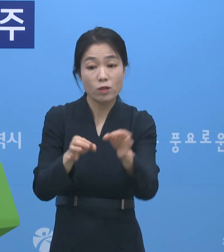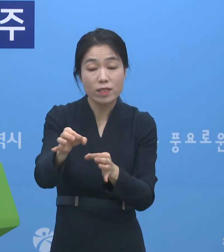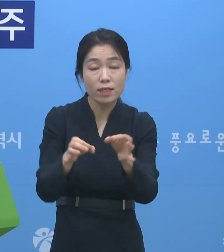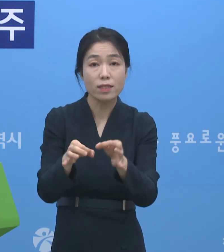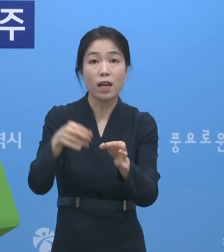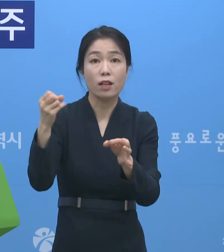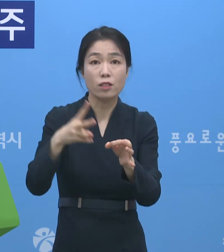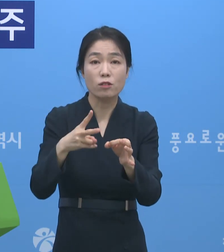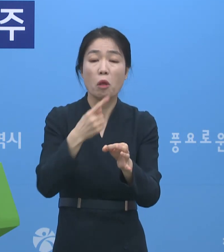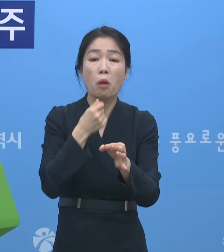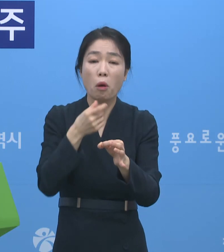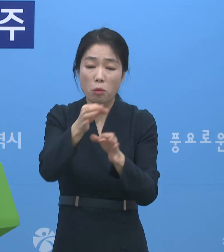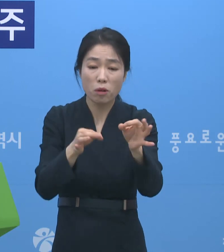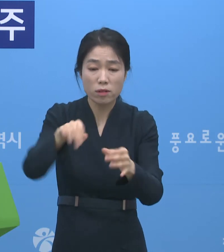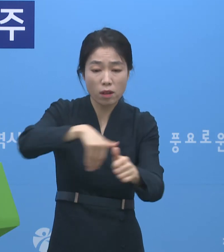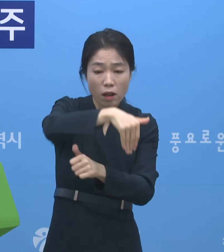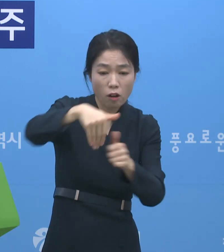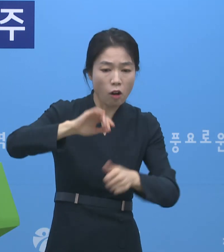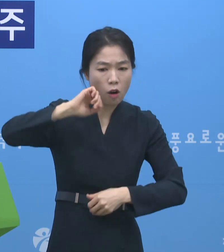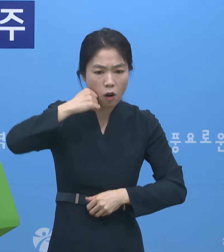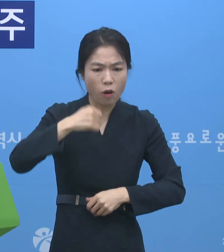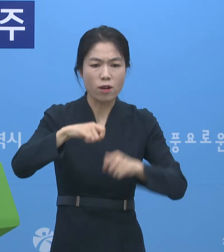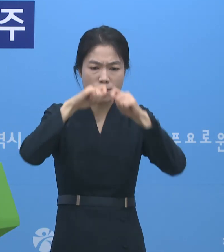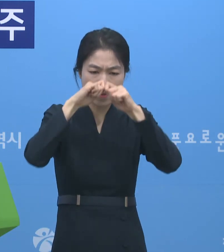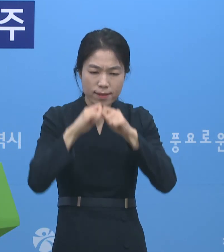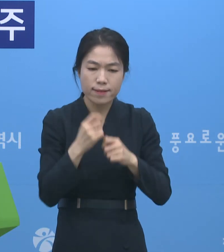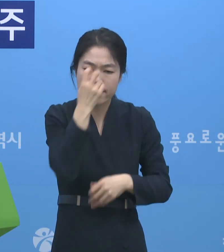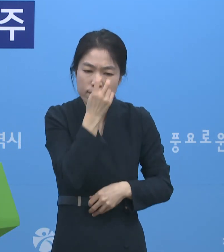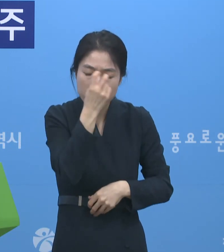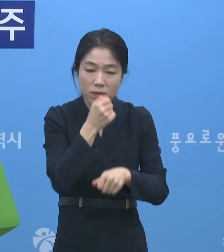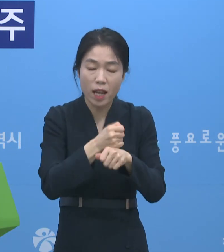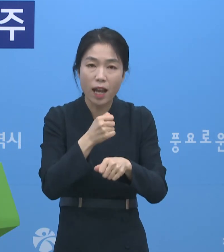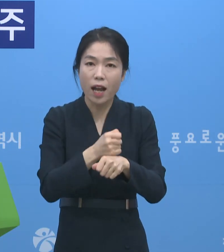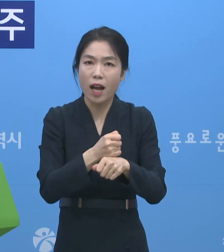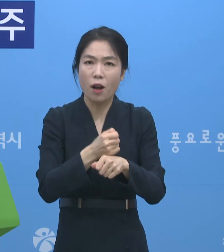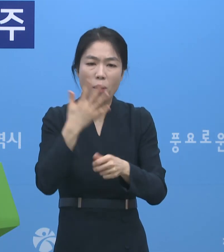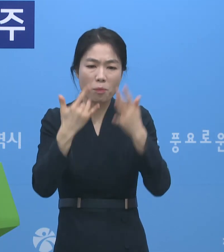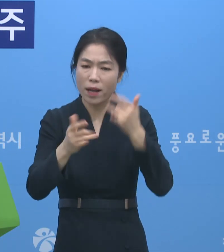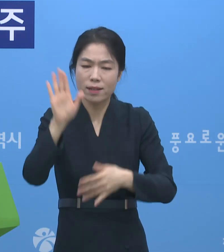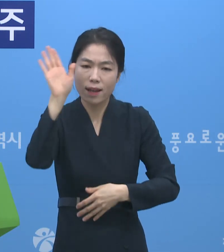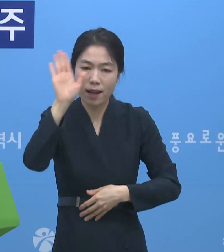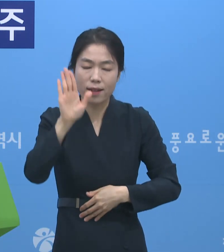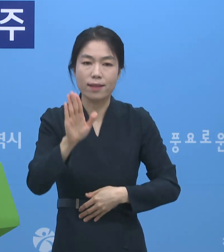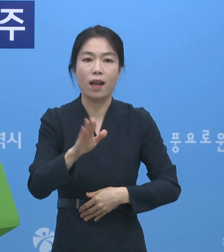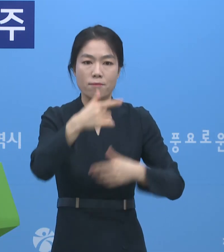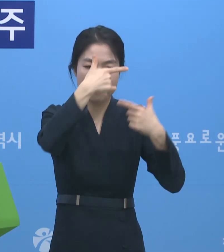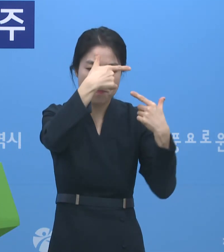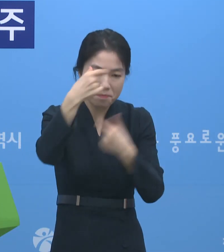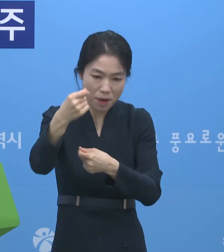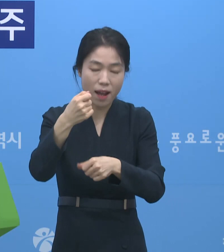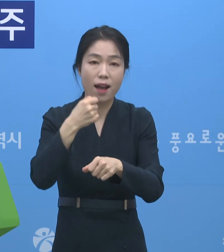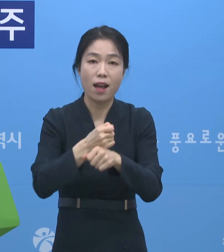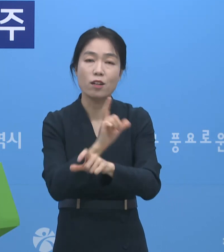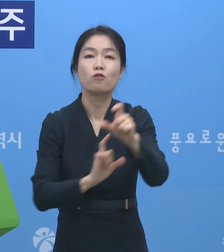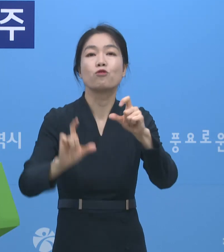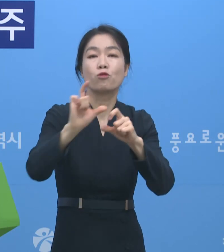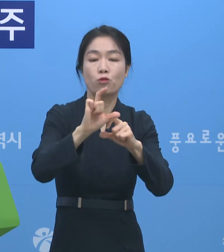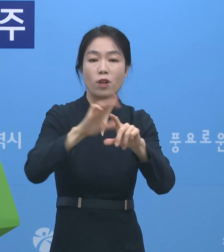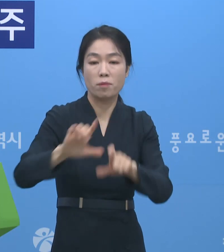전통시장, 골목상권의 어려움을 꼼꼼히 살펴 실기하지 않고 적재적소에